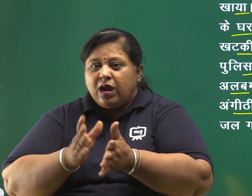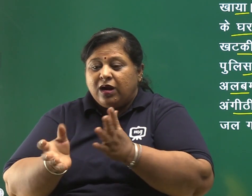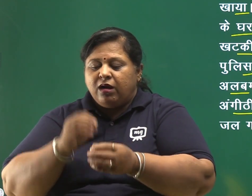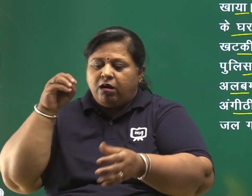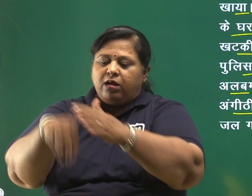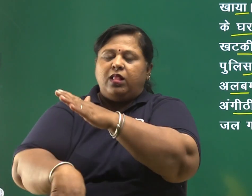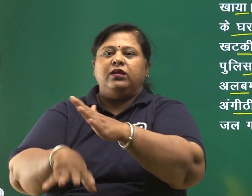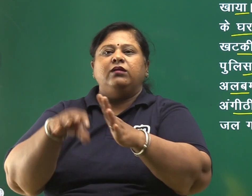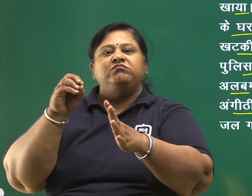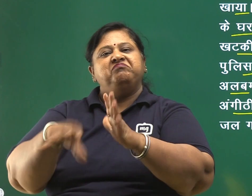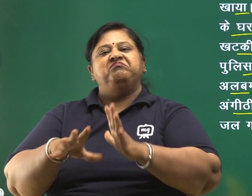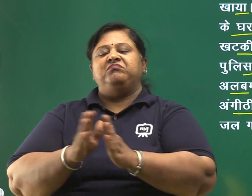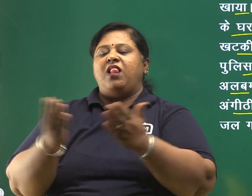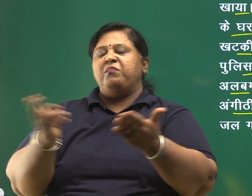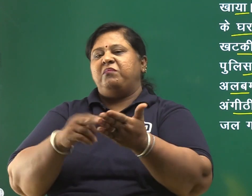डाल दिया।